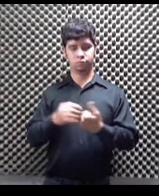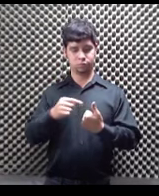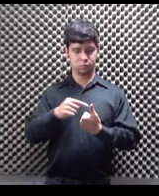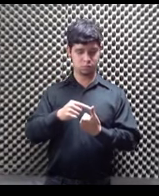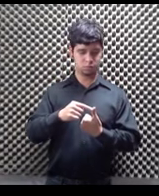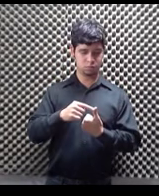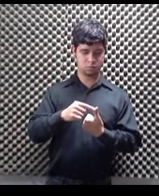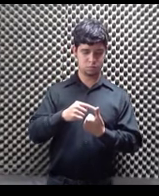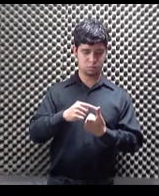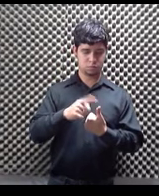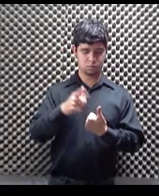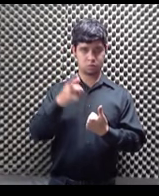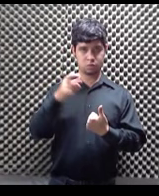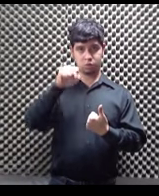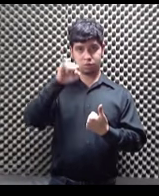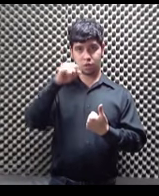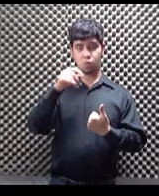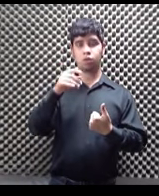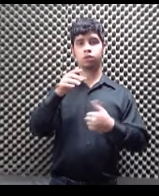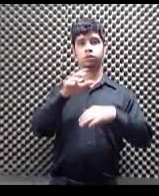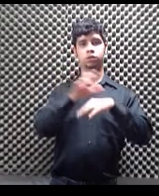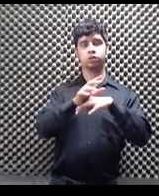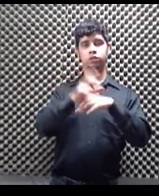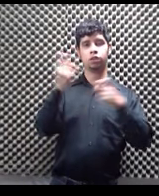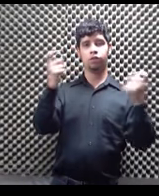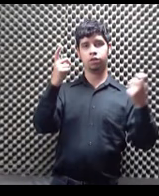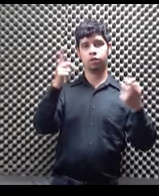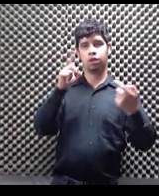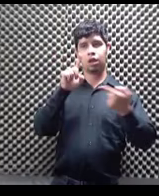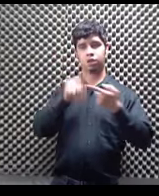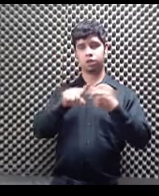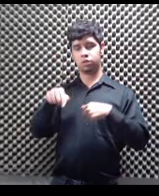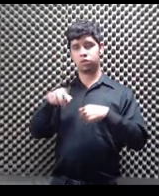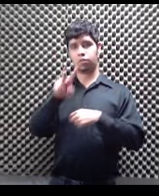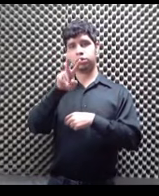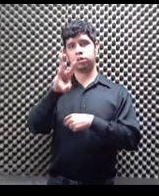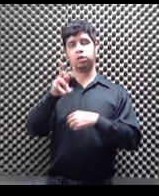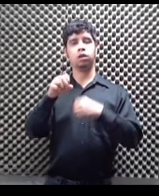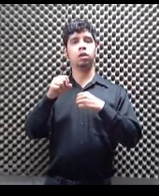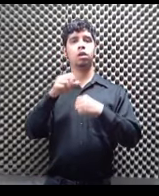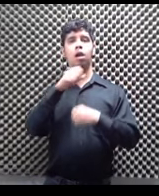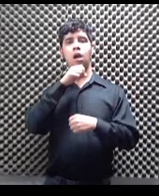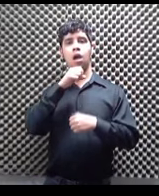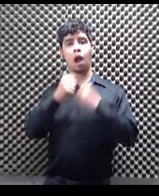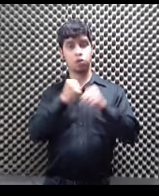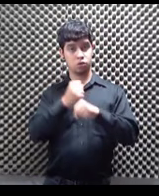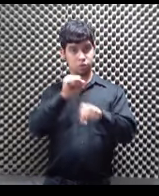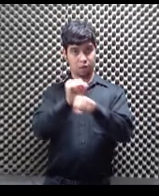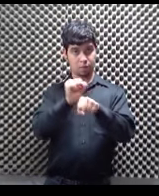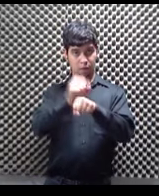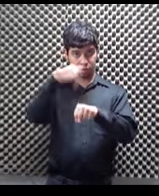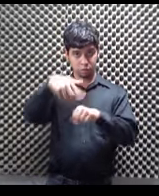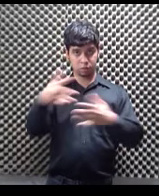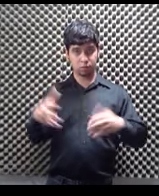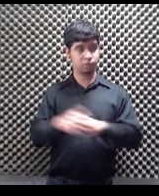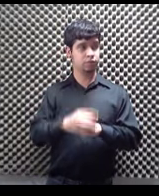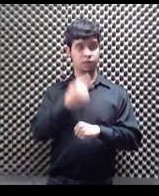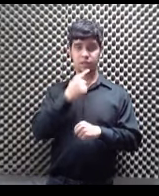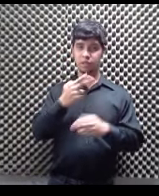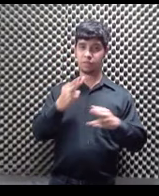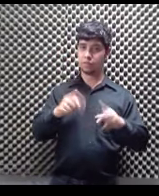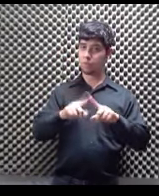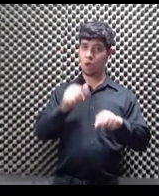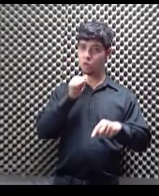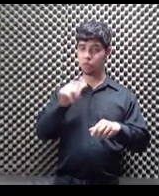y el San Juan Cinema fue 7, son 26 años. Wow. Que se dicen que, rapidito. Que